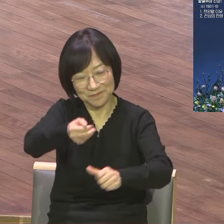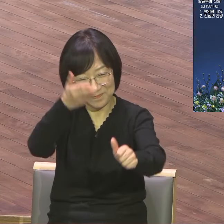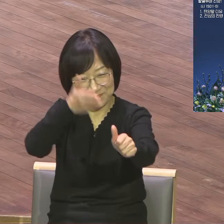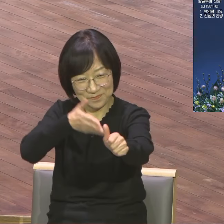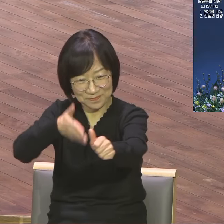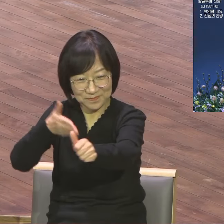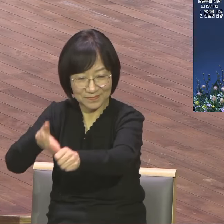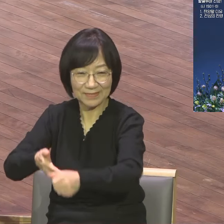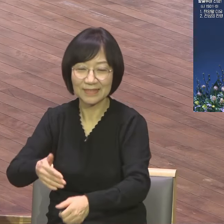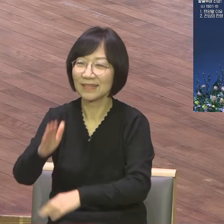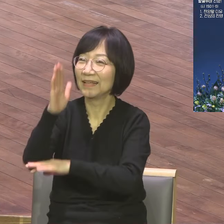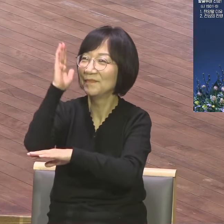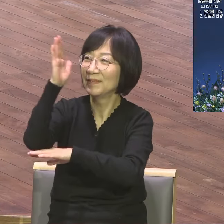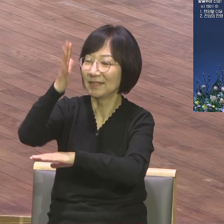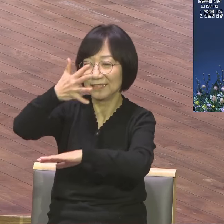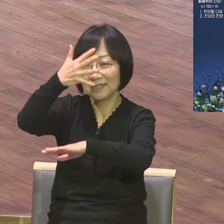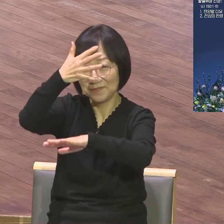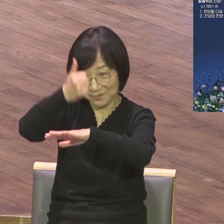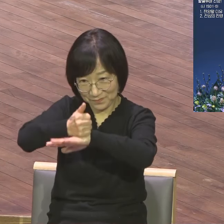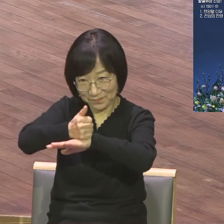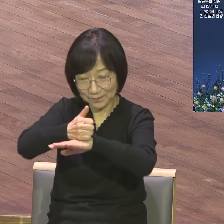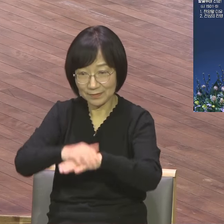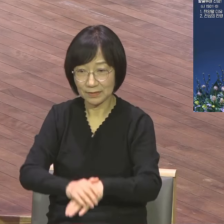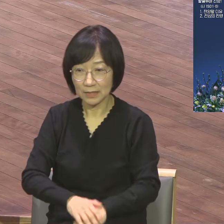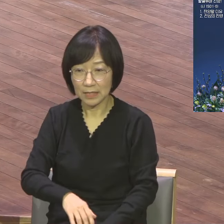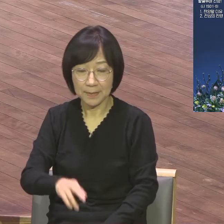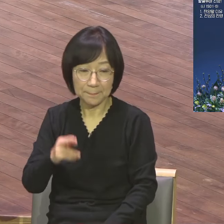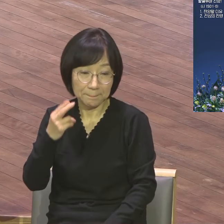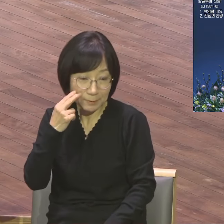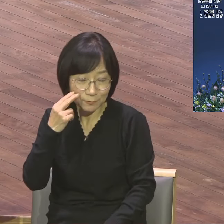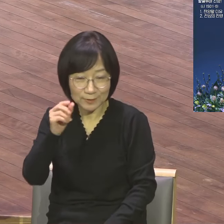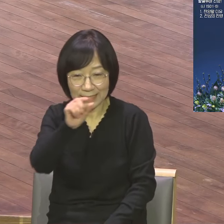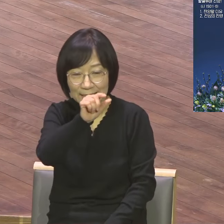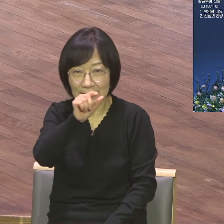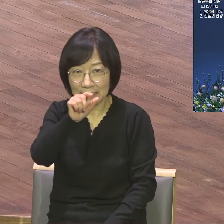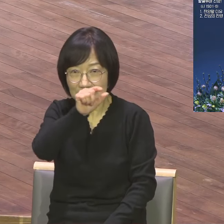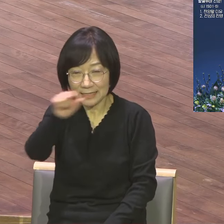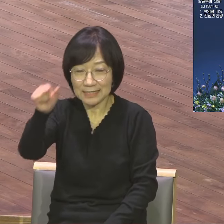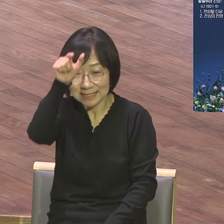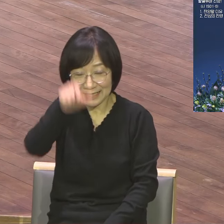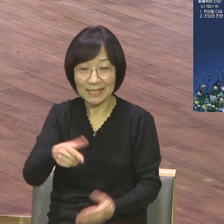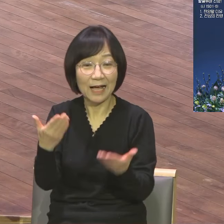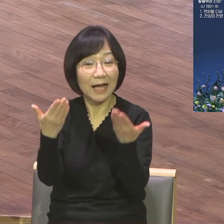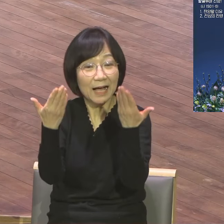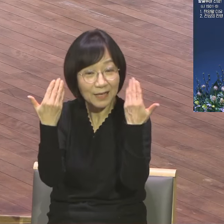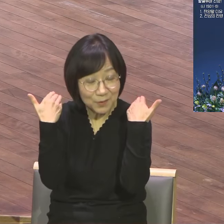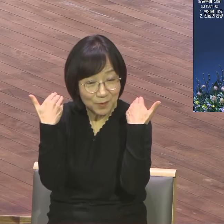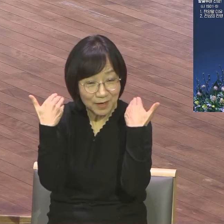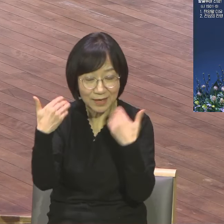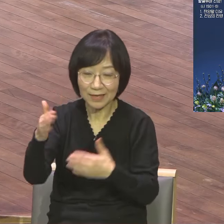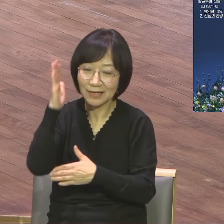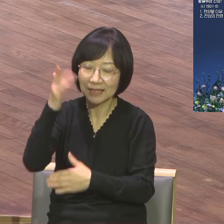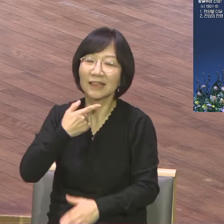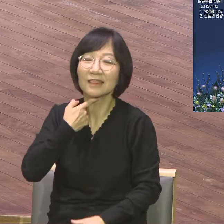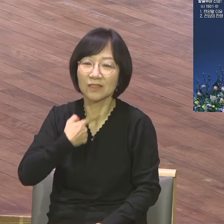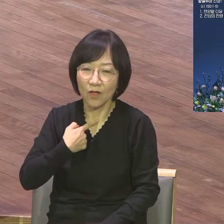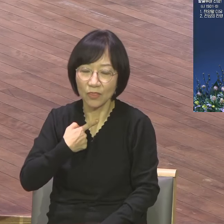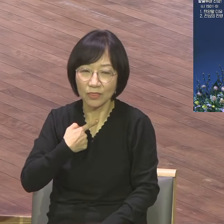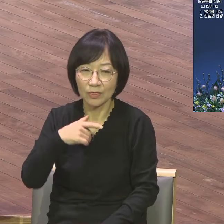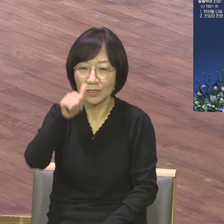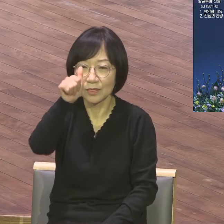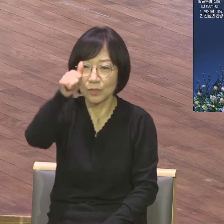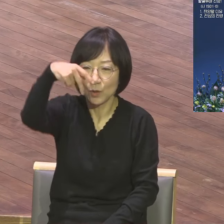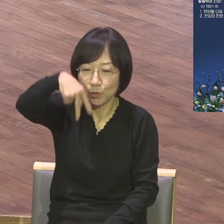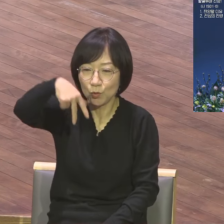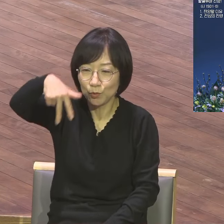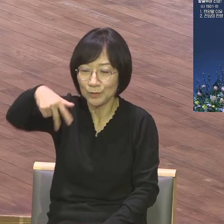결론입니다. 미국 웨스트민스터 신학교에 강의를 했던 켄트 휴즈 목사님 계시는데